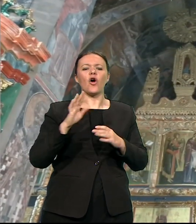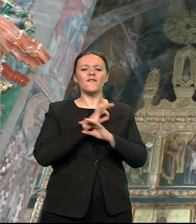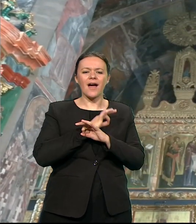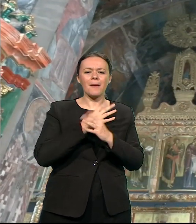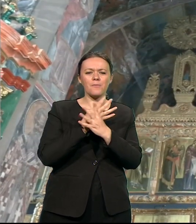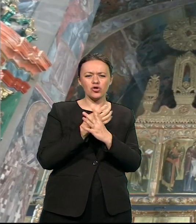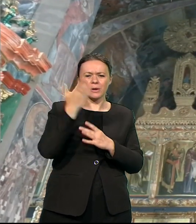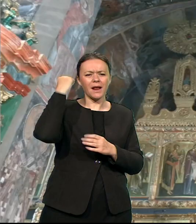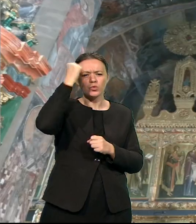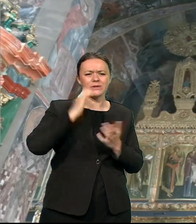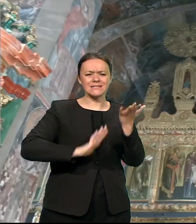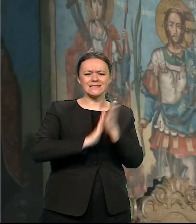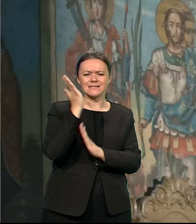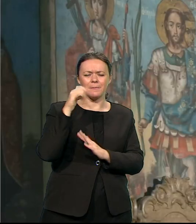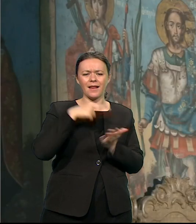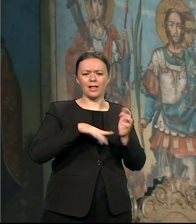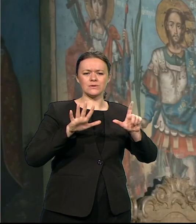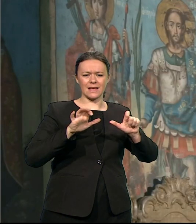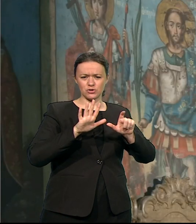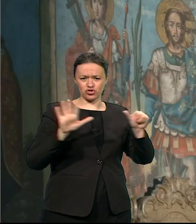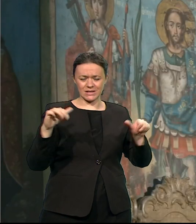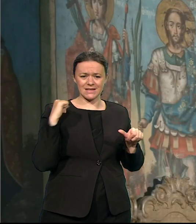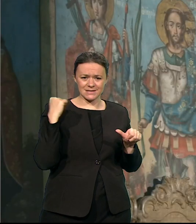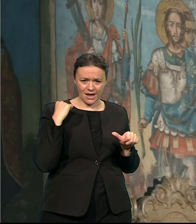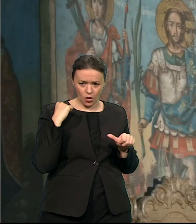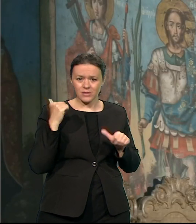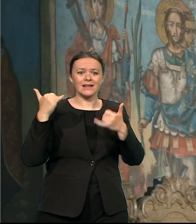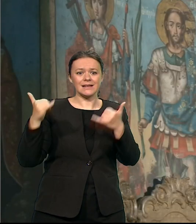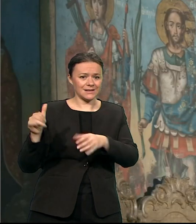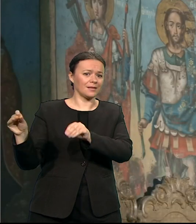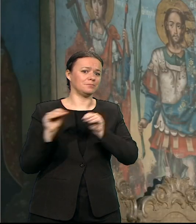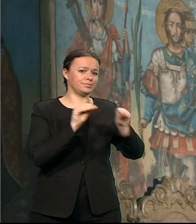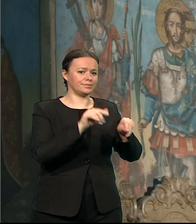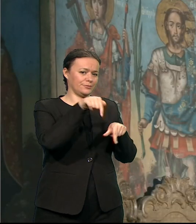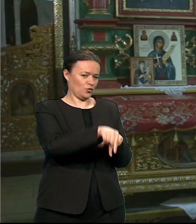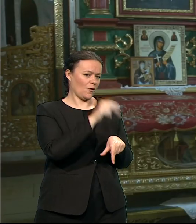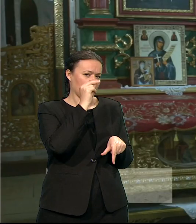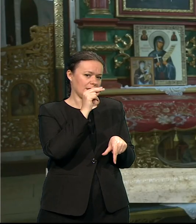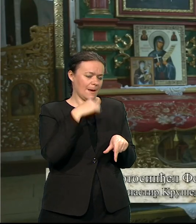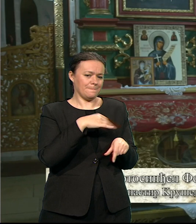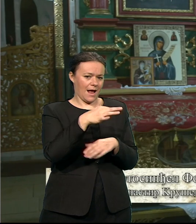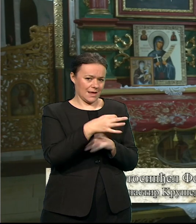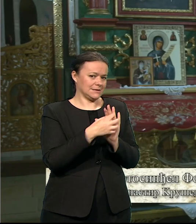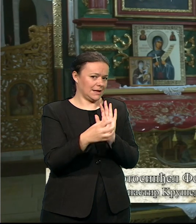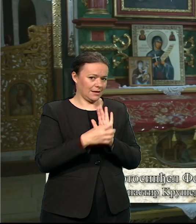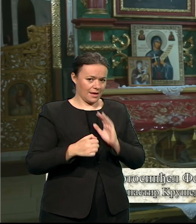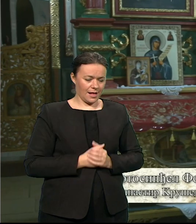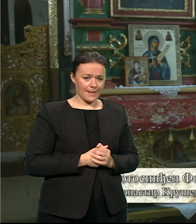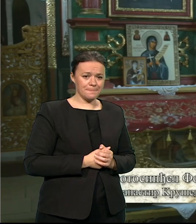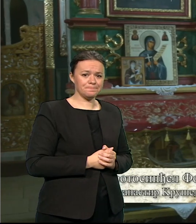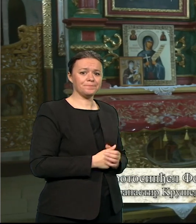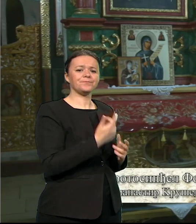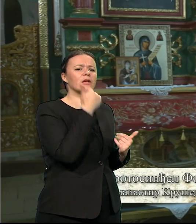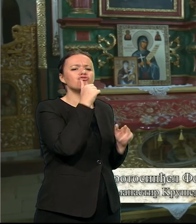Turci zapalili 1716. godine, u manastiru se nalaze i danas. Ono što možemo videti u ovoj